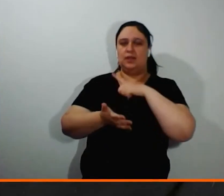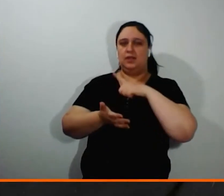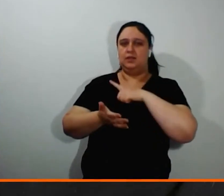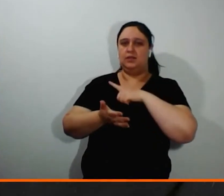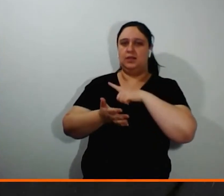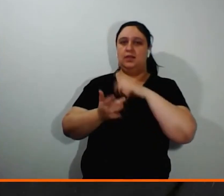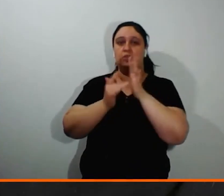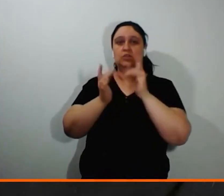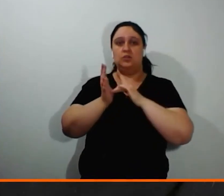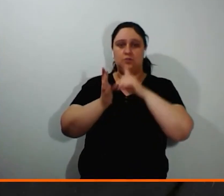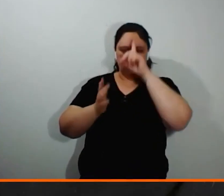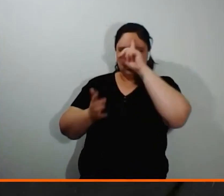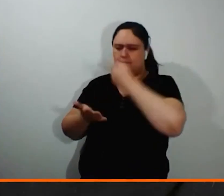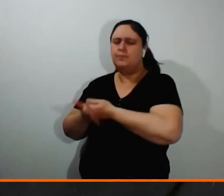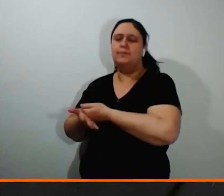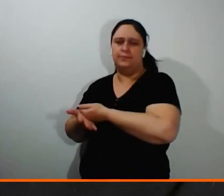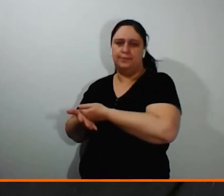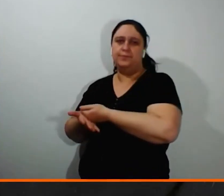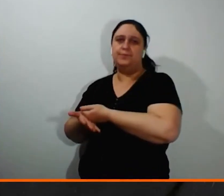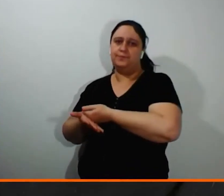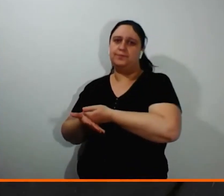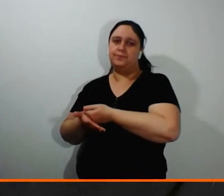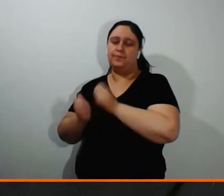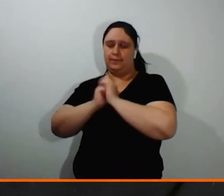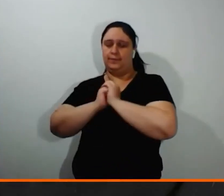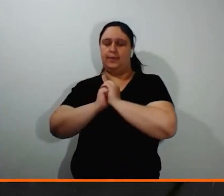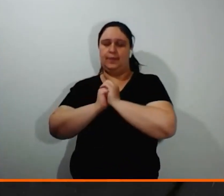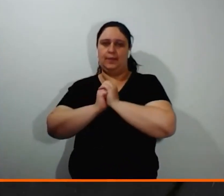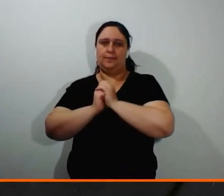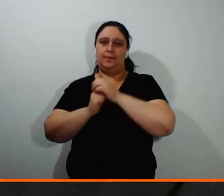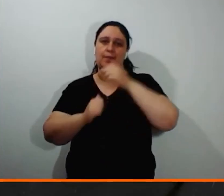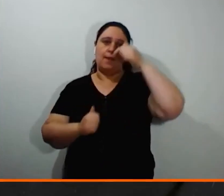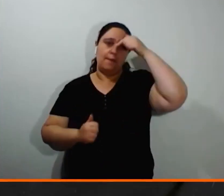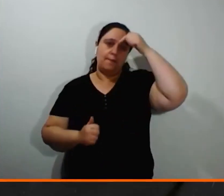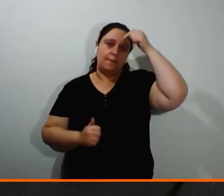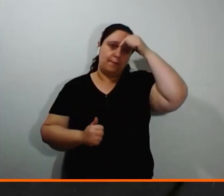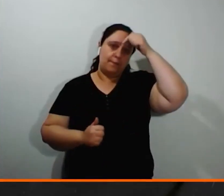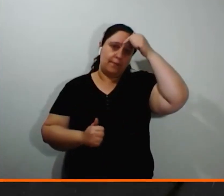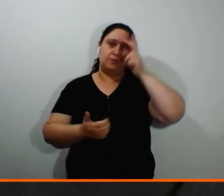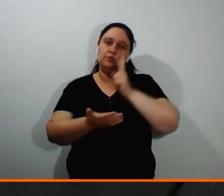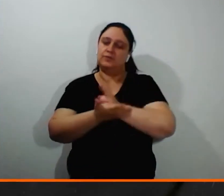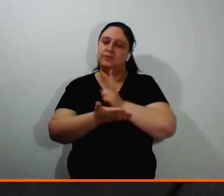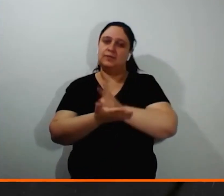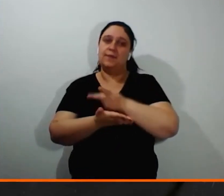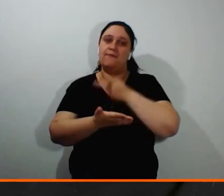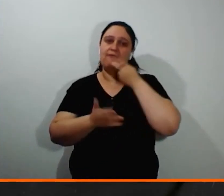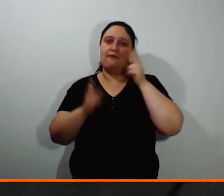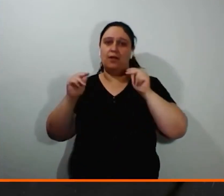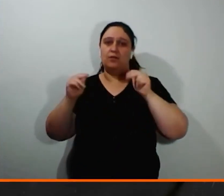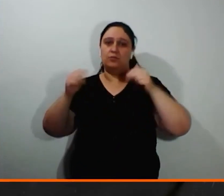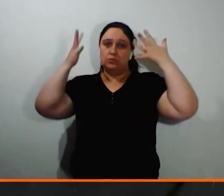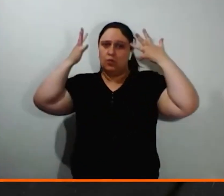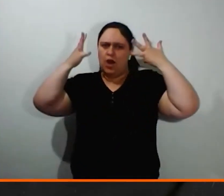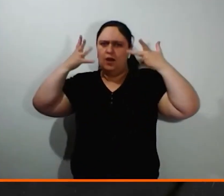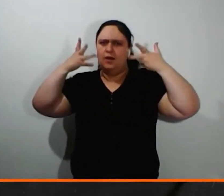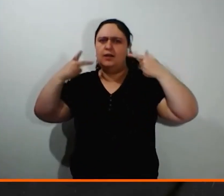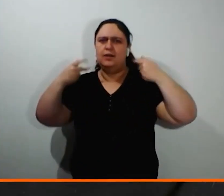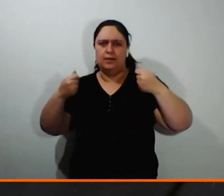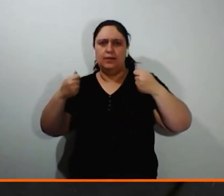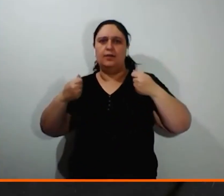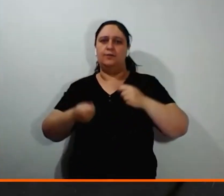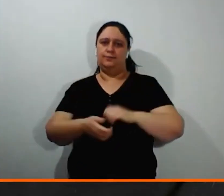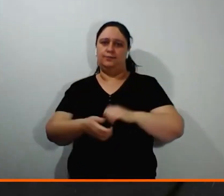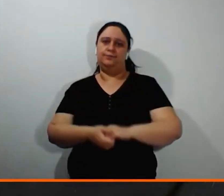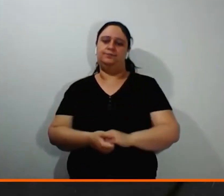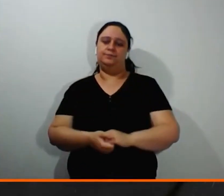Amém? Irmão Pedro sempre nos fala do leão. Quem se lembra do leão? Leão está preso